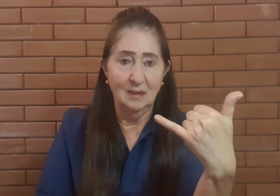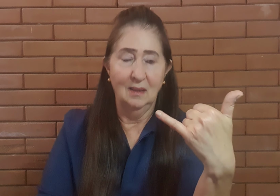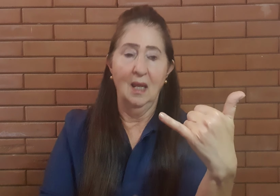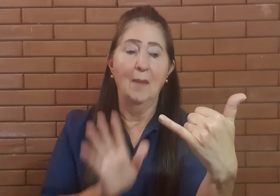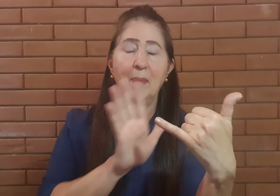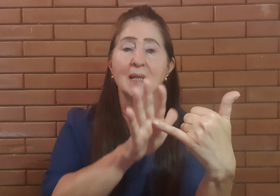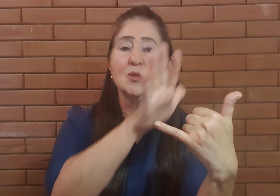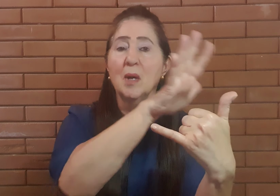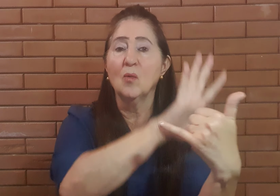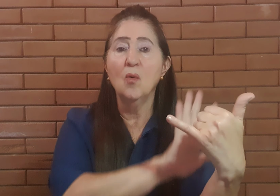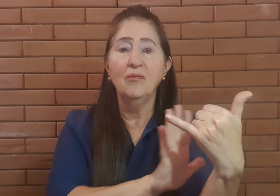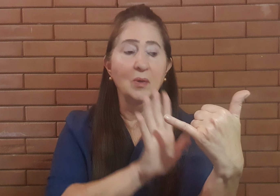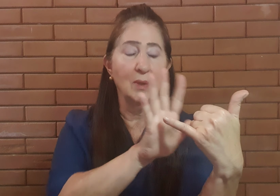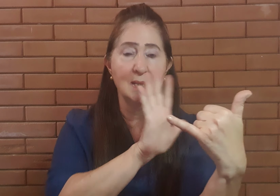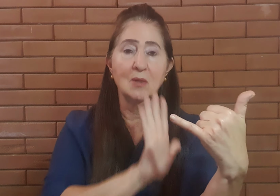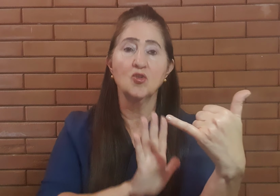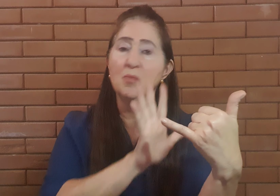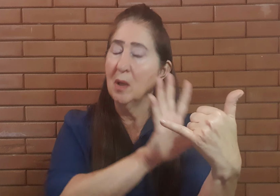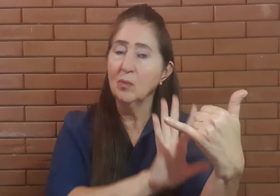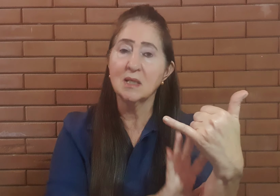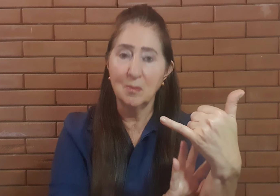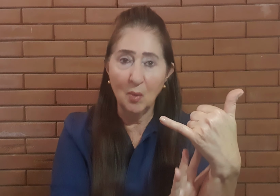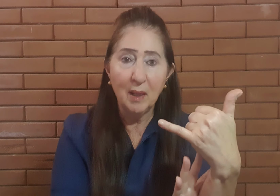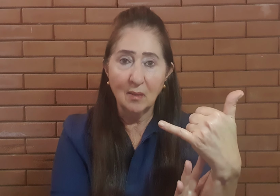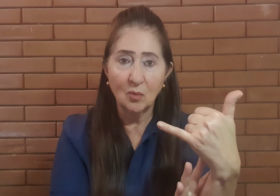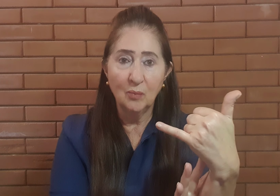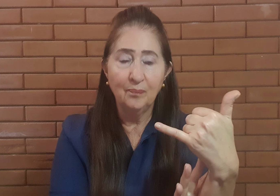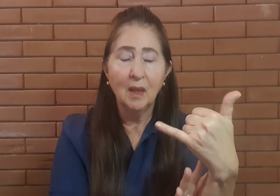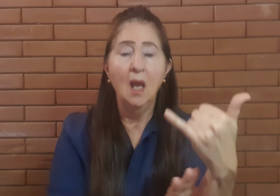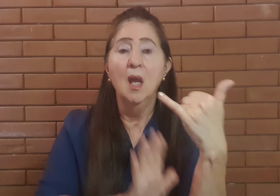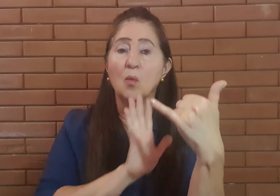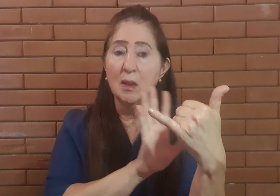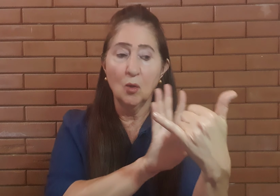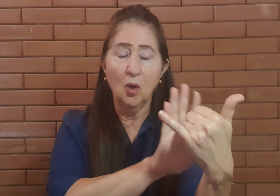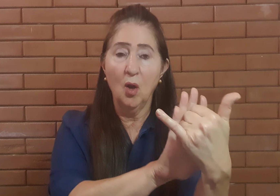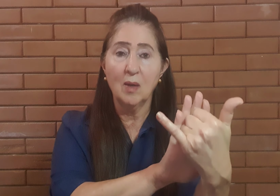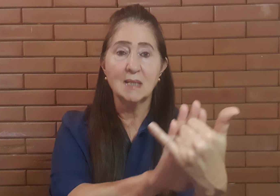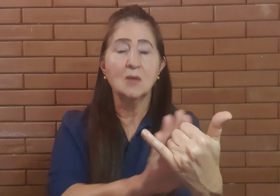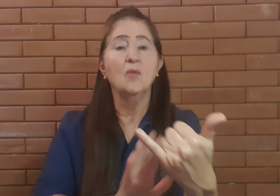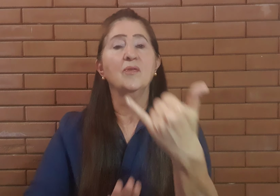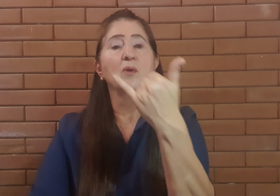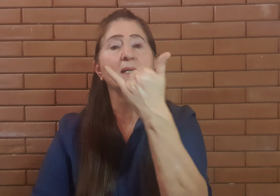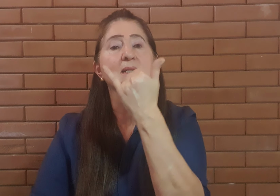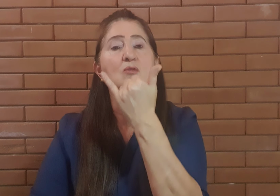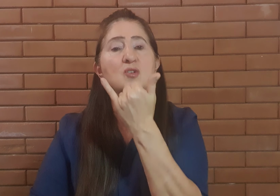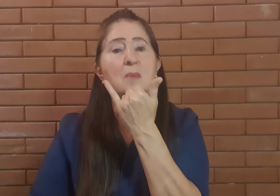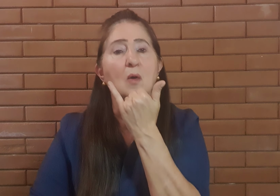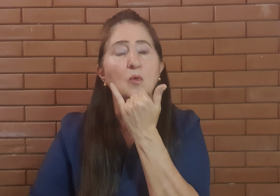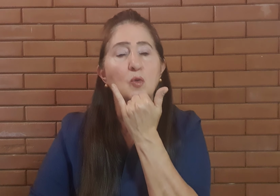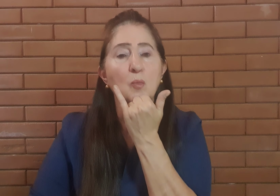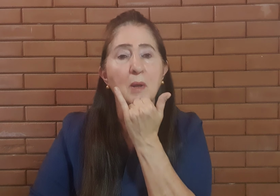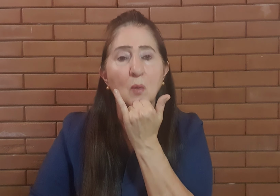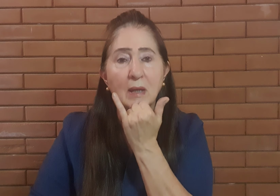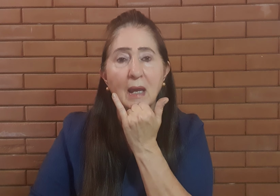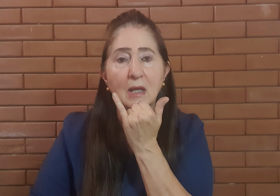é apenas uma configuração de mão nesse momento. Quando eu coloco essa configuração de mão no meu